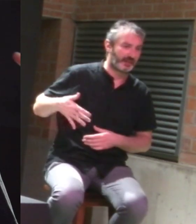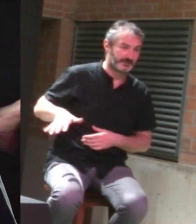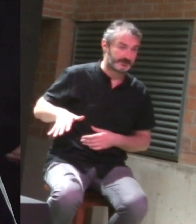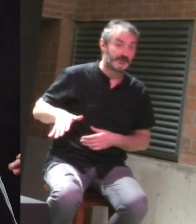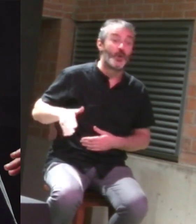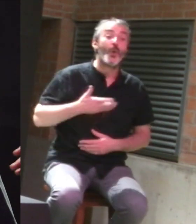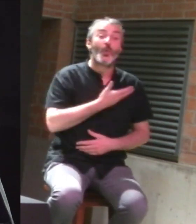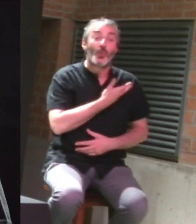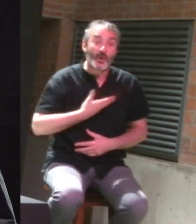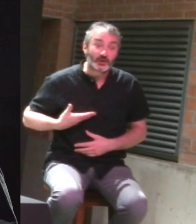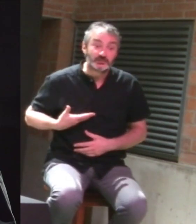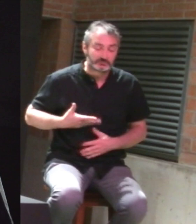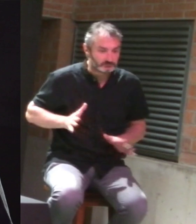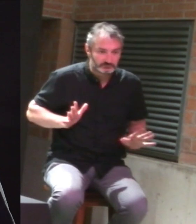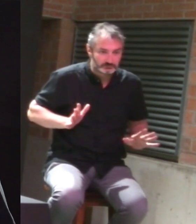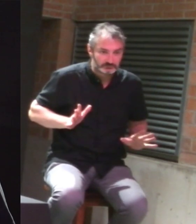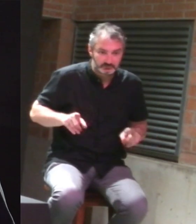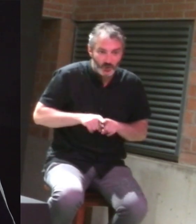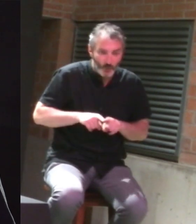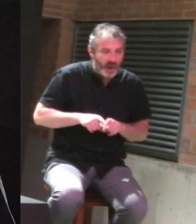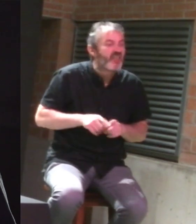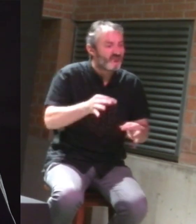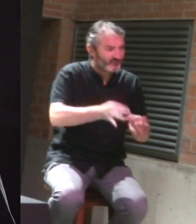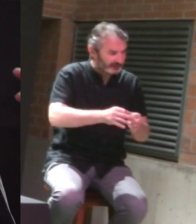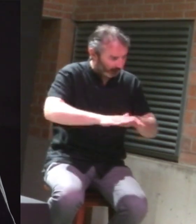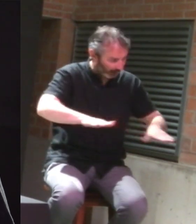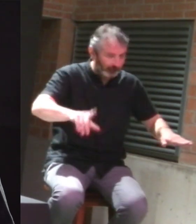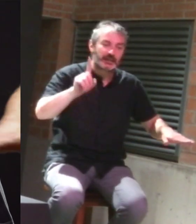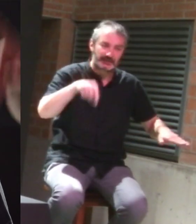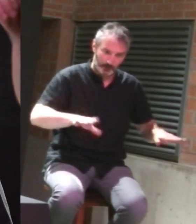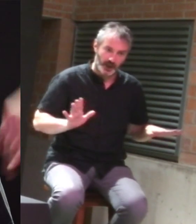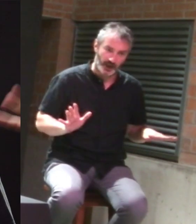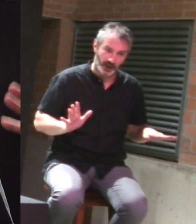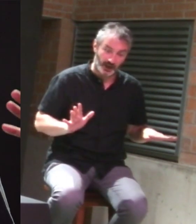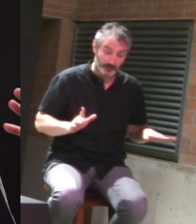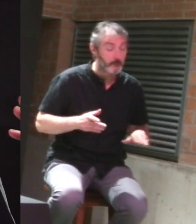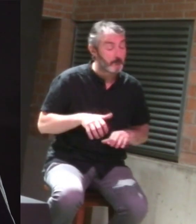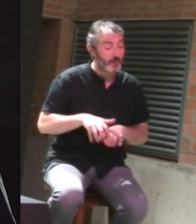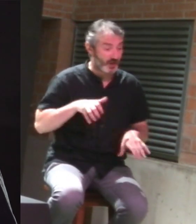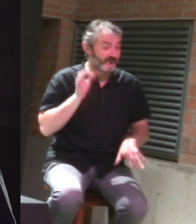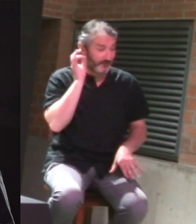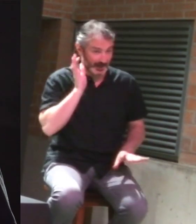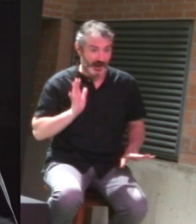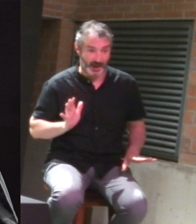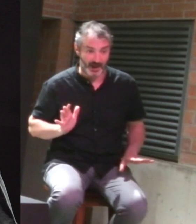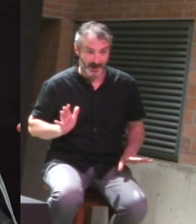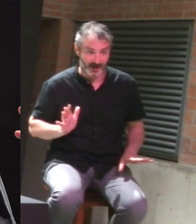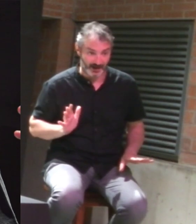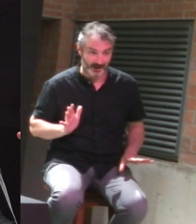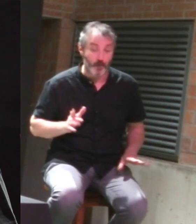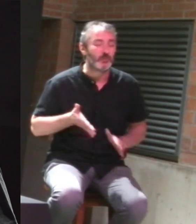empresarios, evidentemente, no querían renunciar ni siquiera a la mano de obra infantil, que en parte era también femenina, puesto que esta era